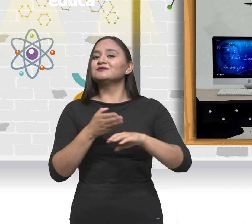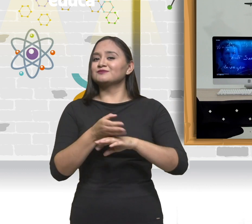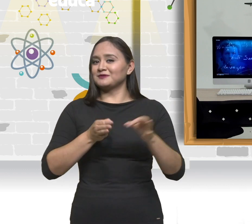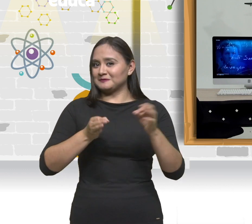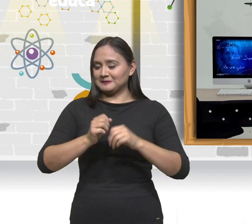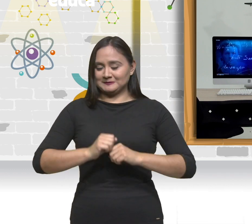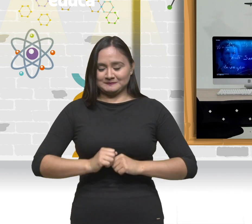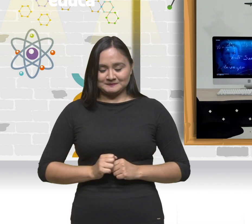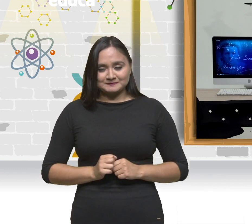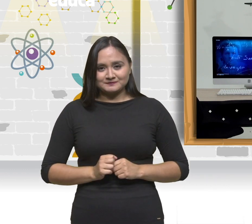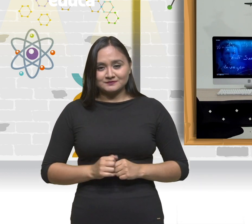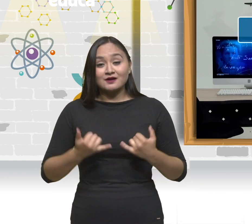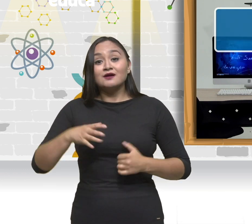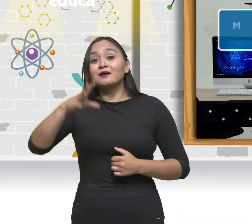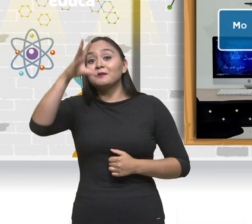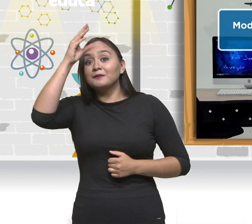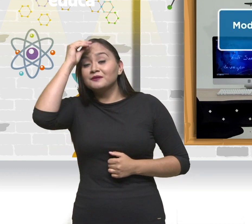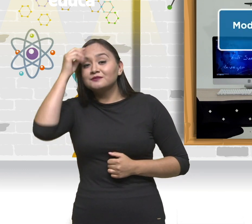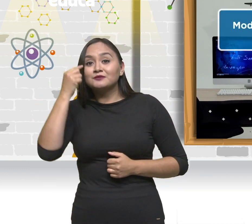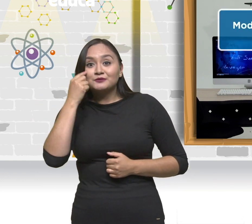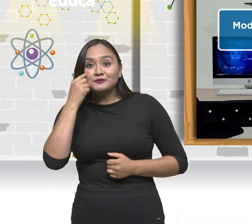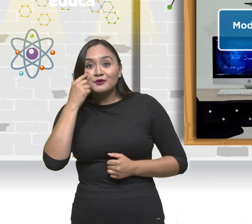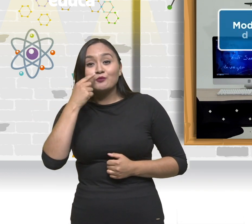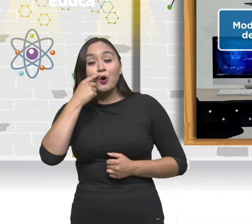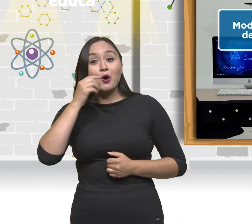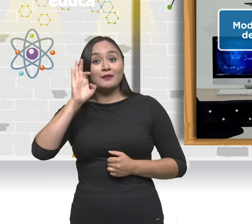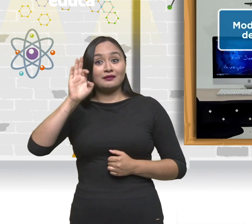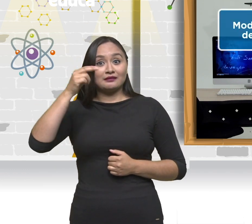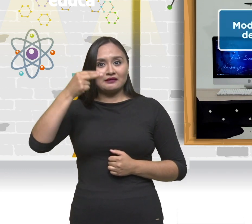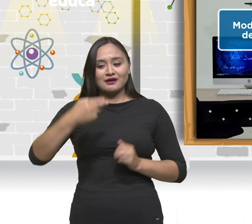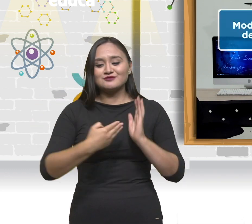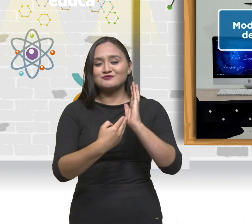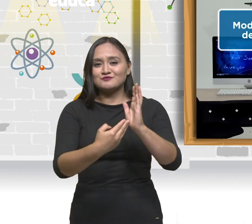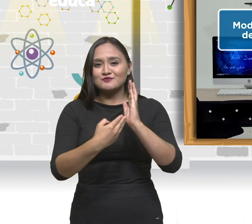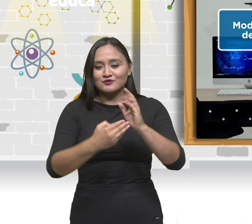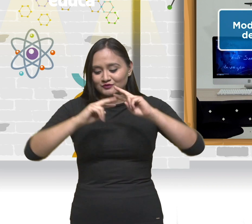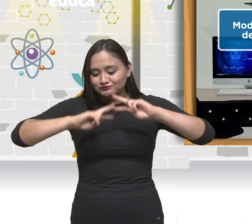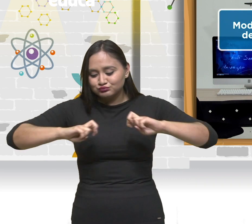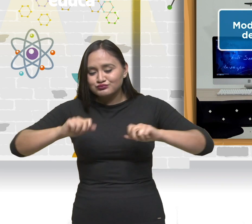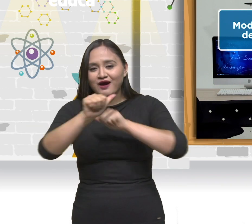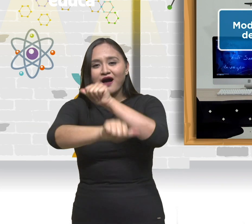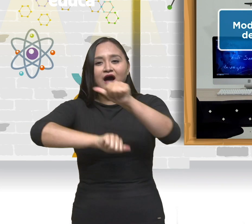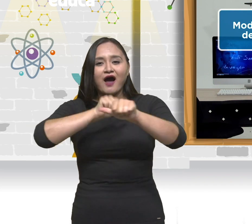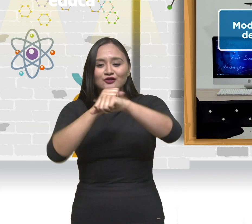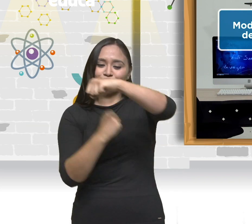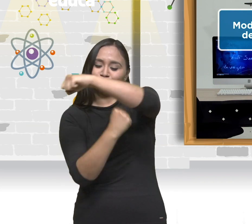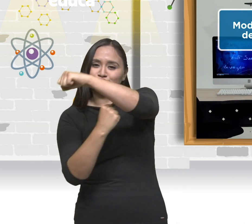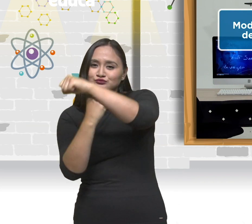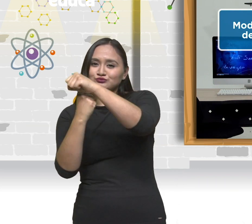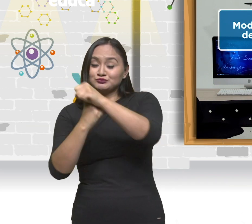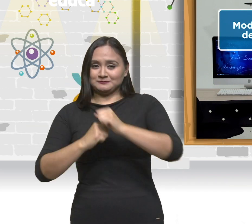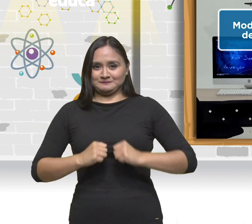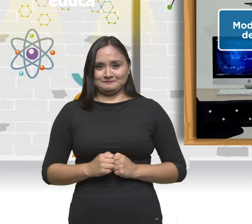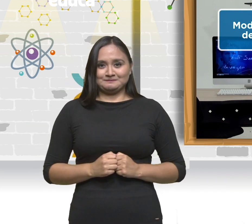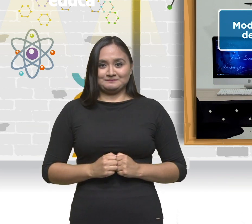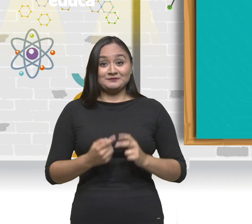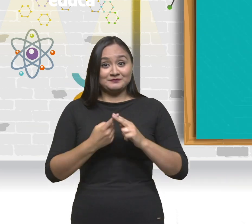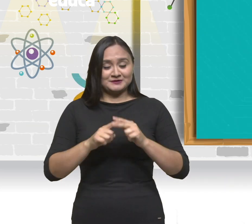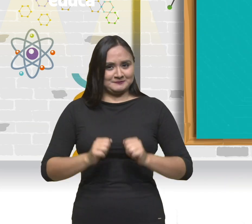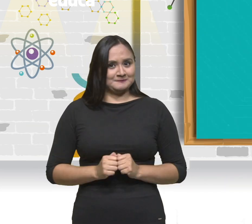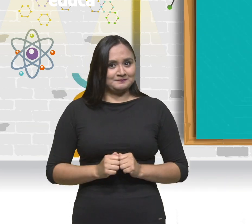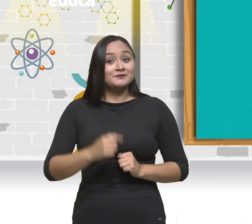estas preguntas explicando el experimento que Thomson realizó para descubrir la naturaleza eléctrica del átomo y así entender su modelo